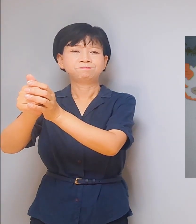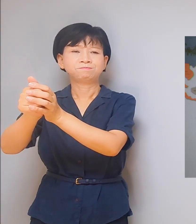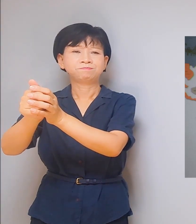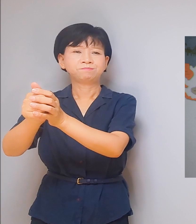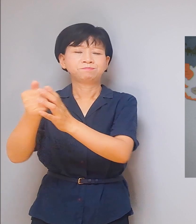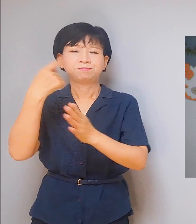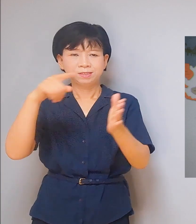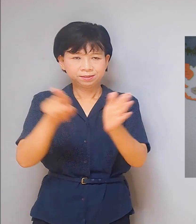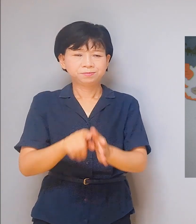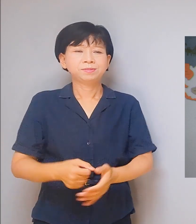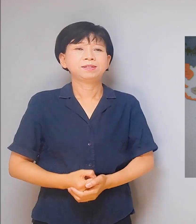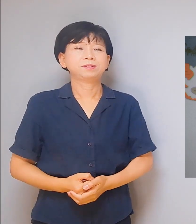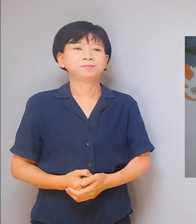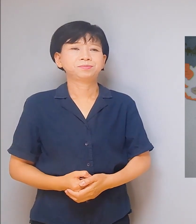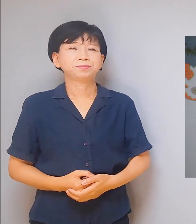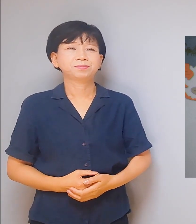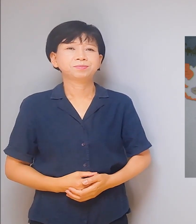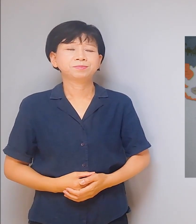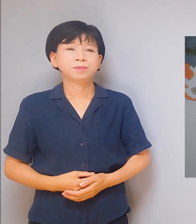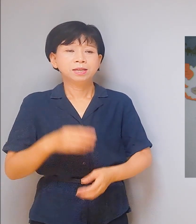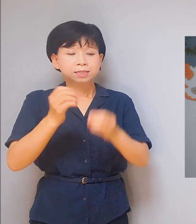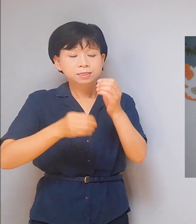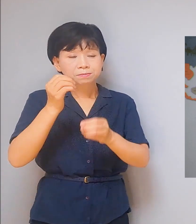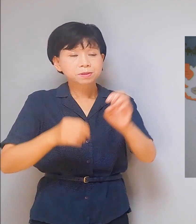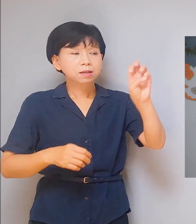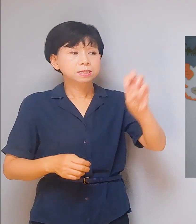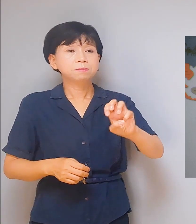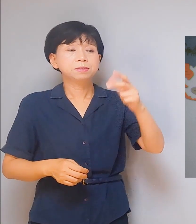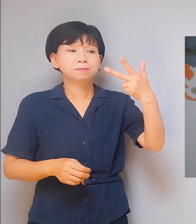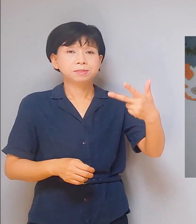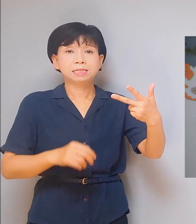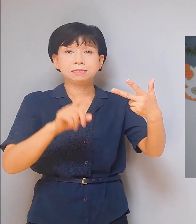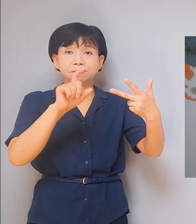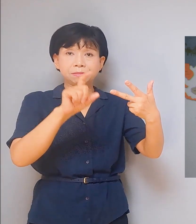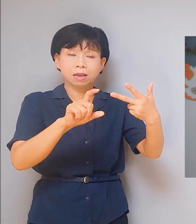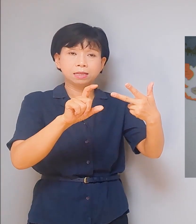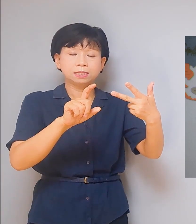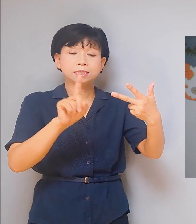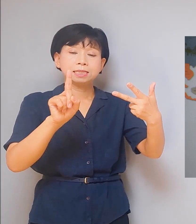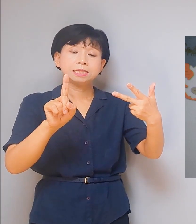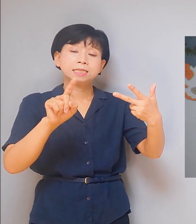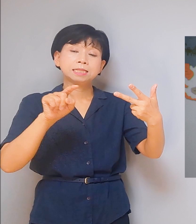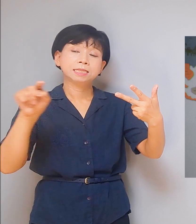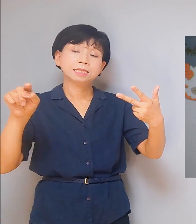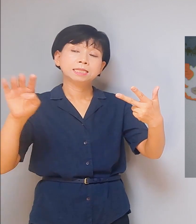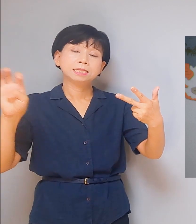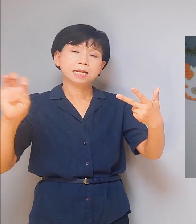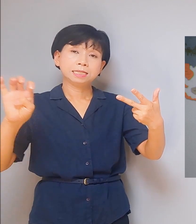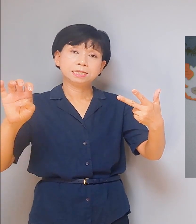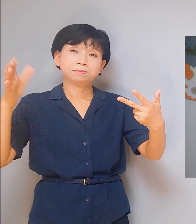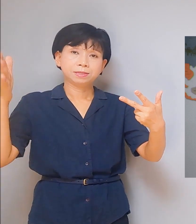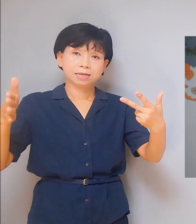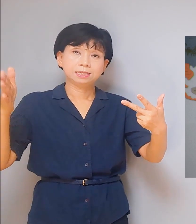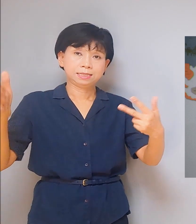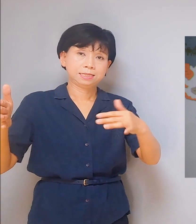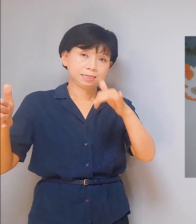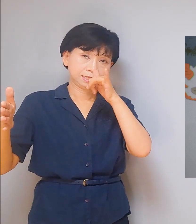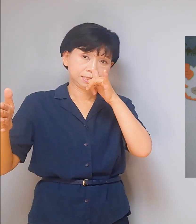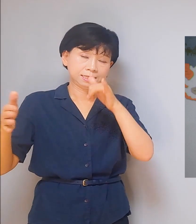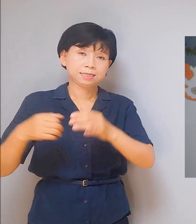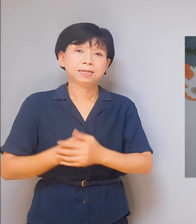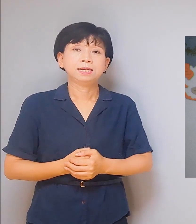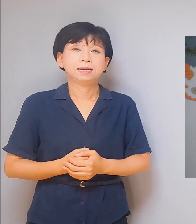될 줄 믿습니다. 여러분 시편 37편은요 1절부터 40절까지 있어요.